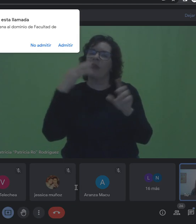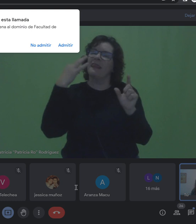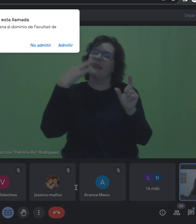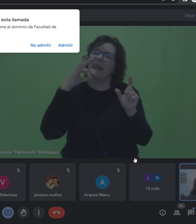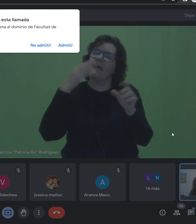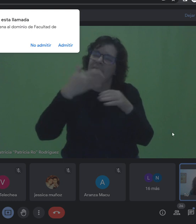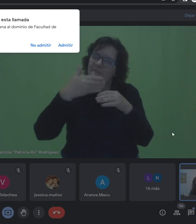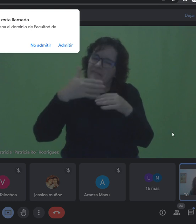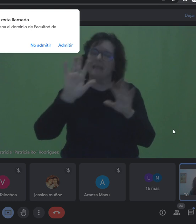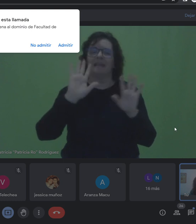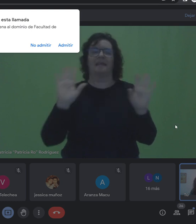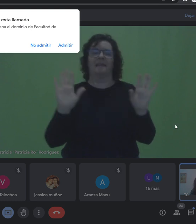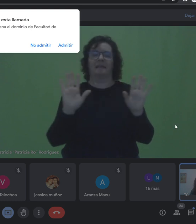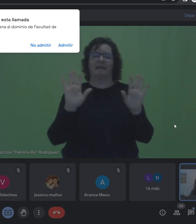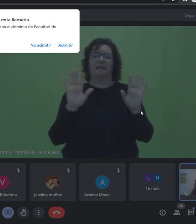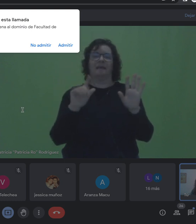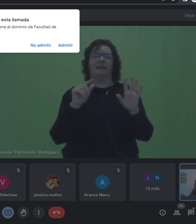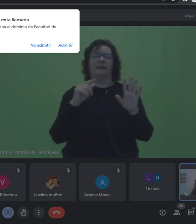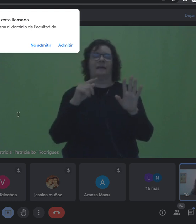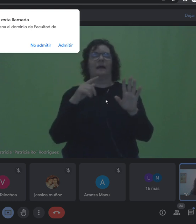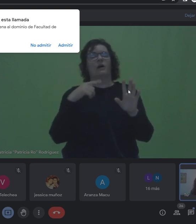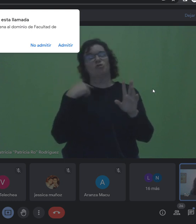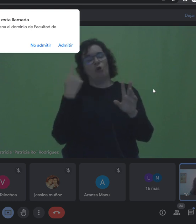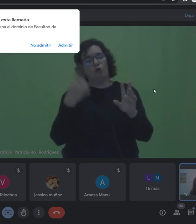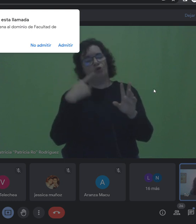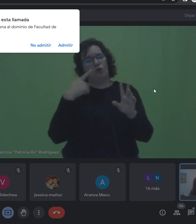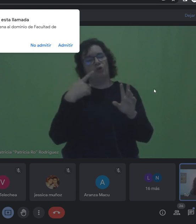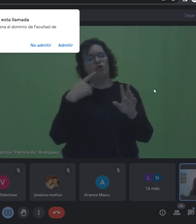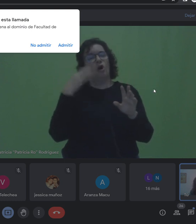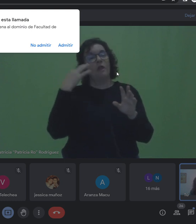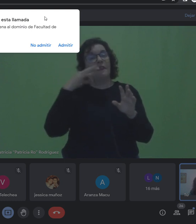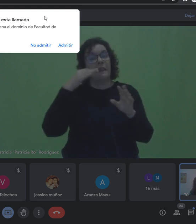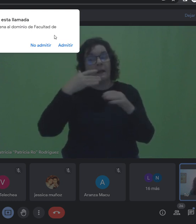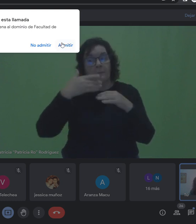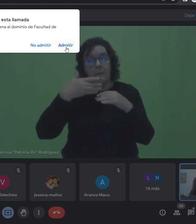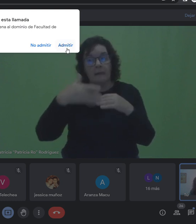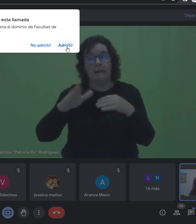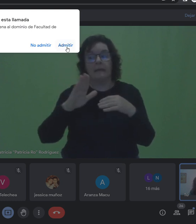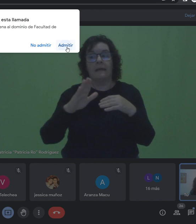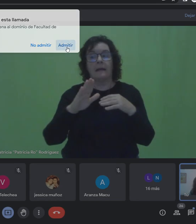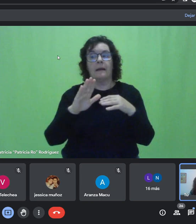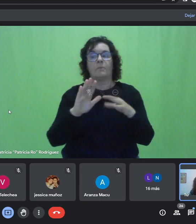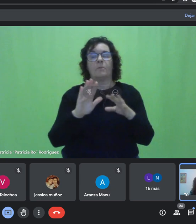debería, deberíamos, ¿sí? Bien.